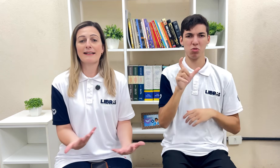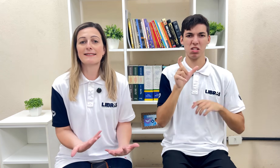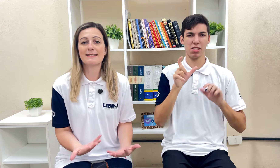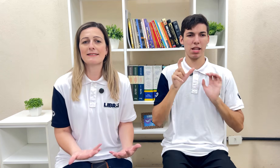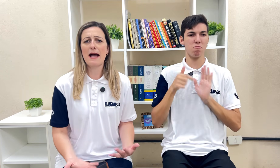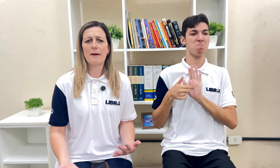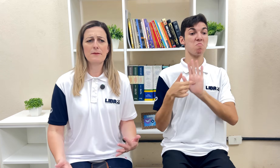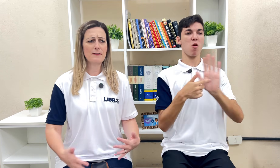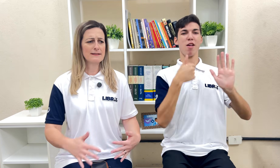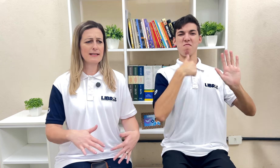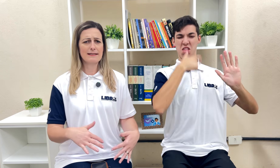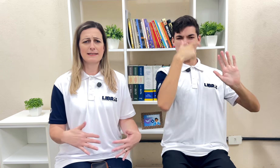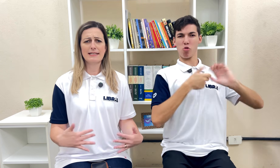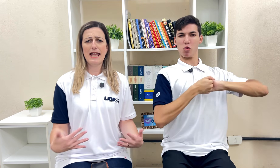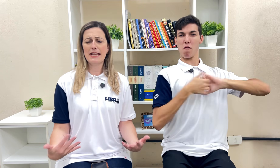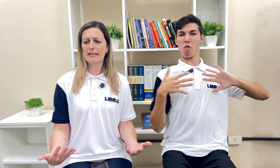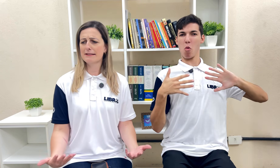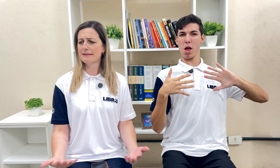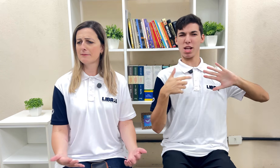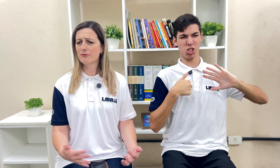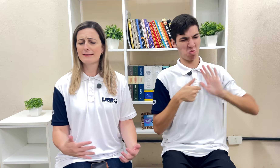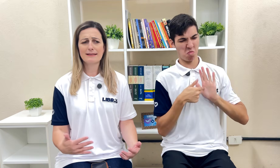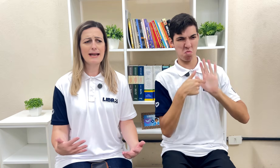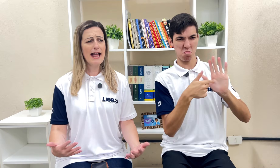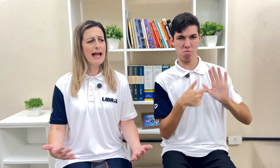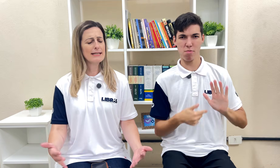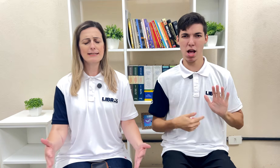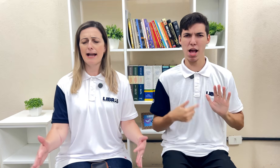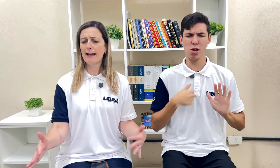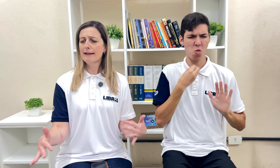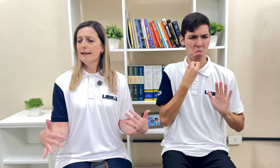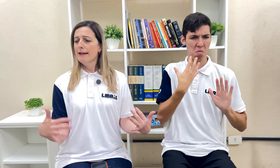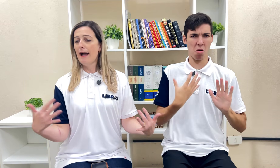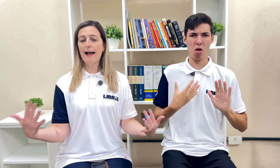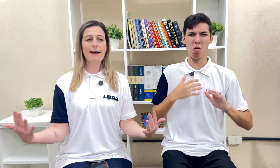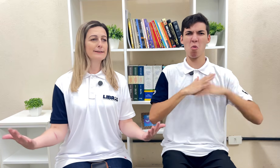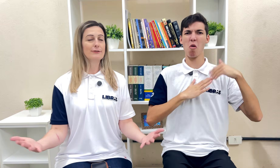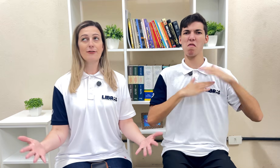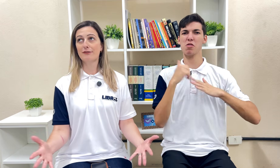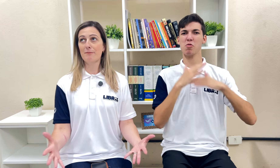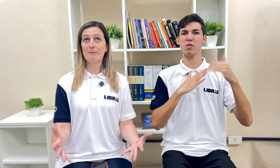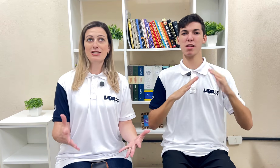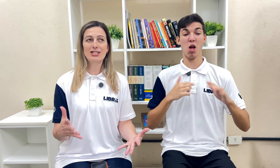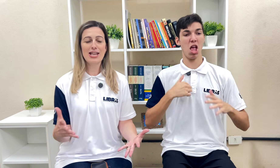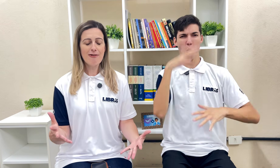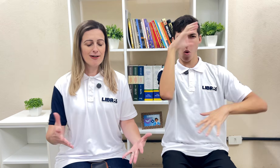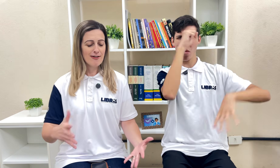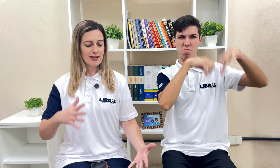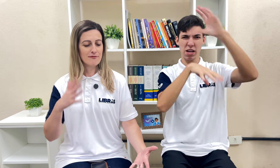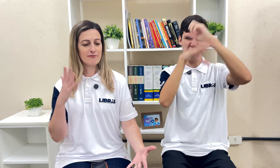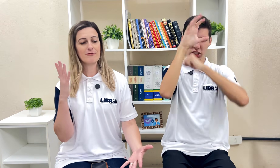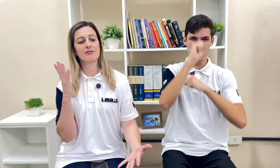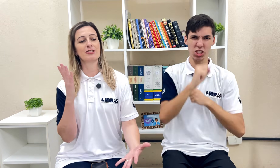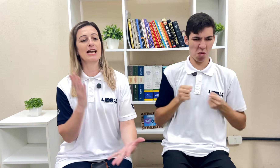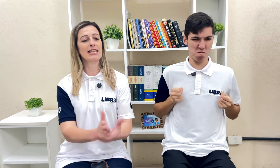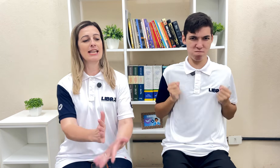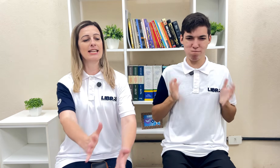que sabe fazer as técnicas e mostrar. Nossa, eu aprendi algo agora que quando chegar lá na